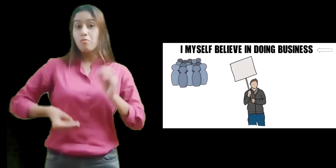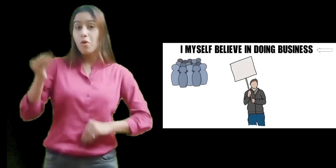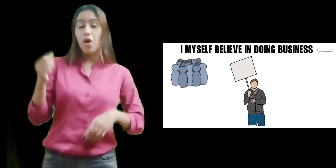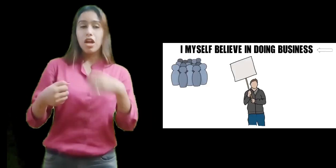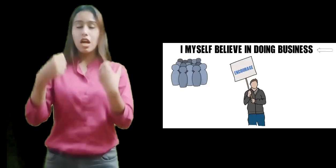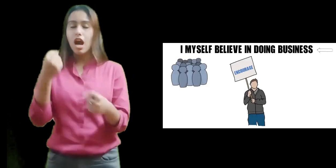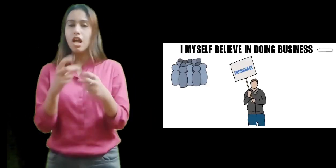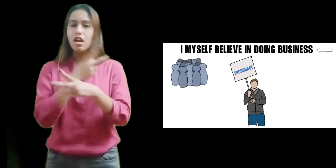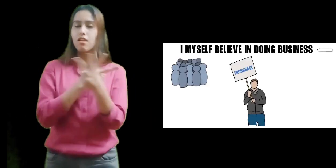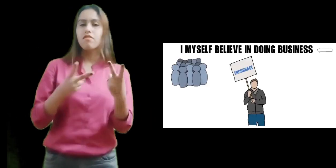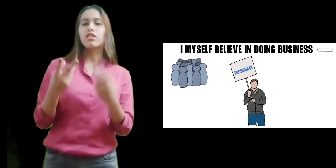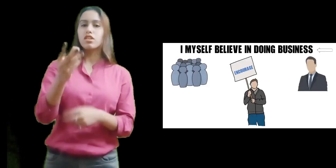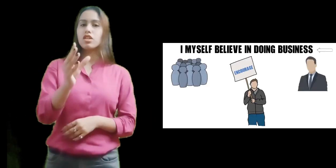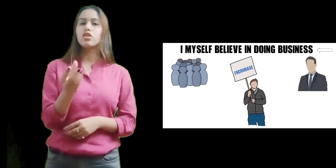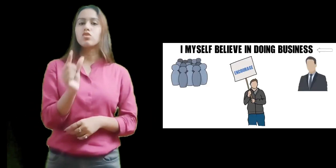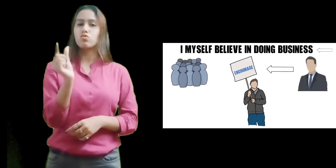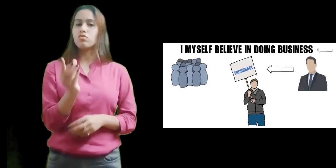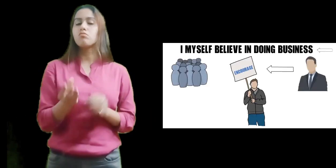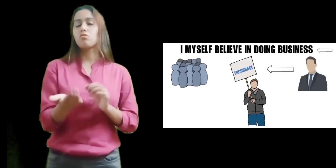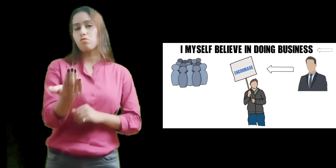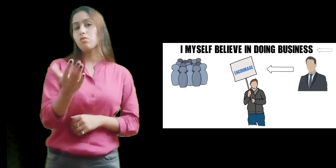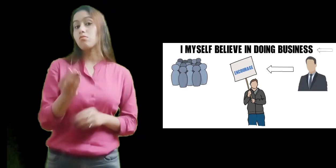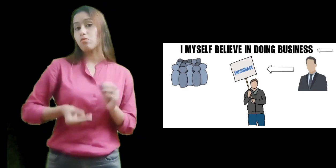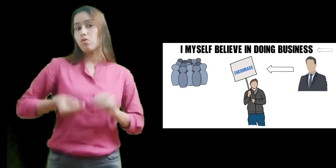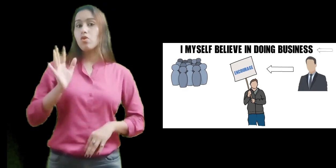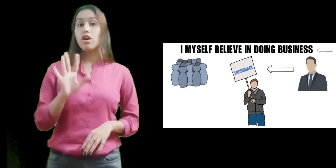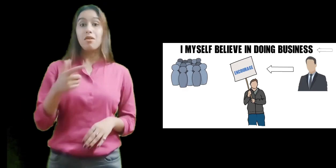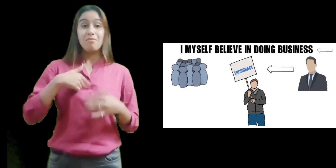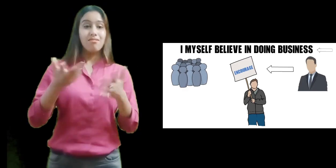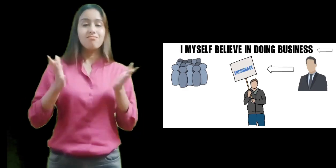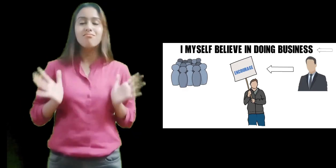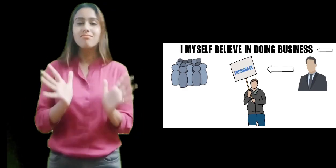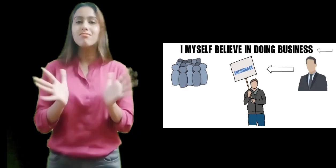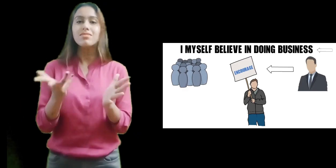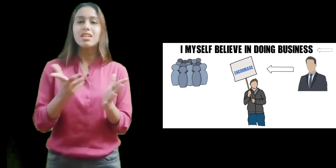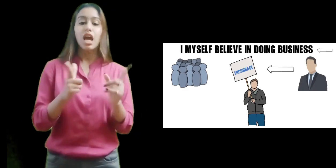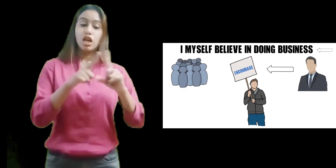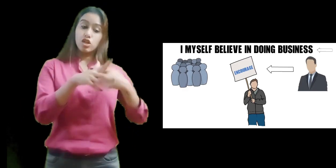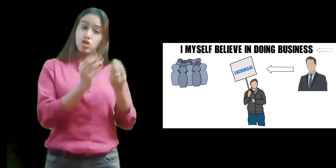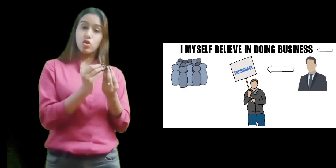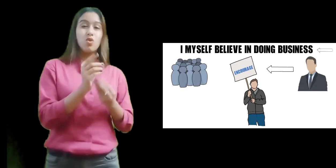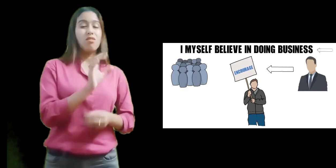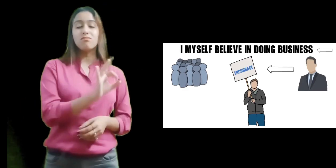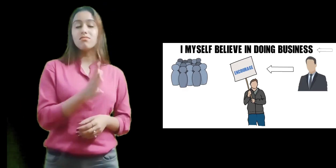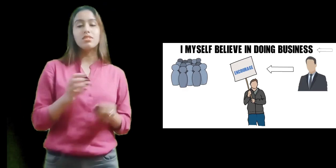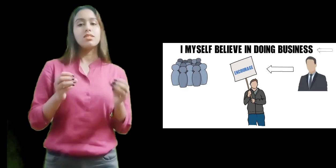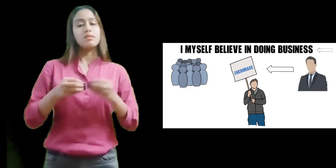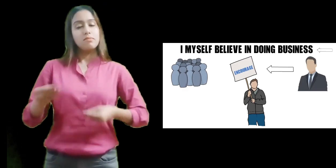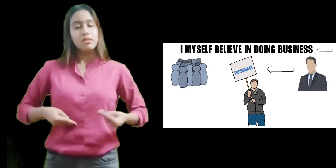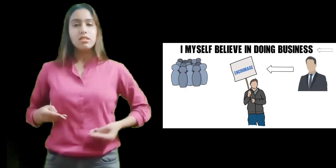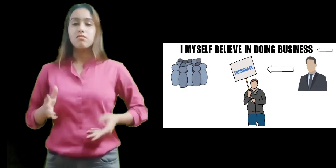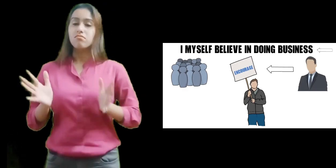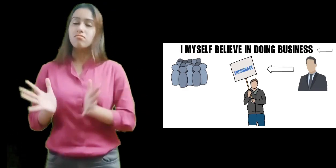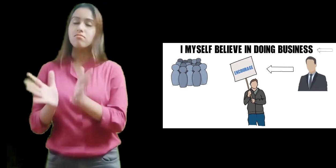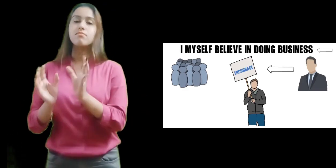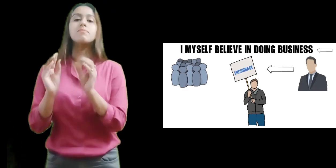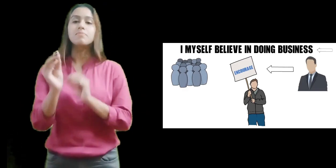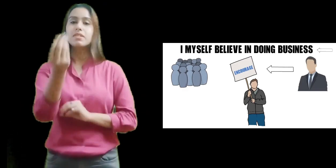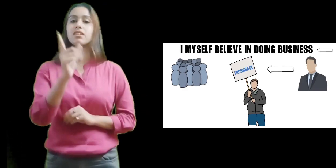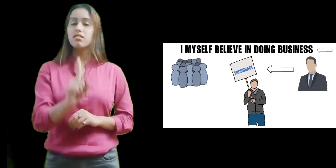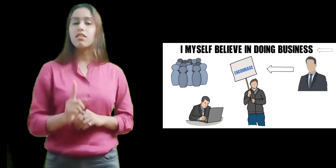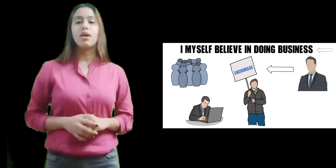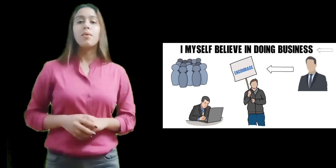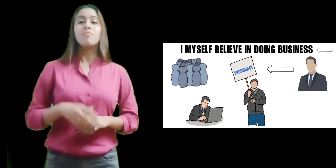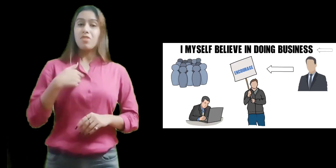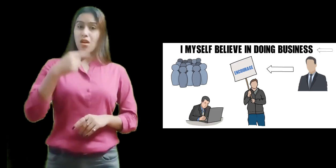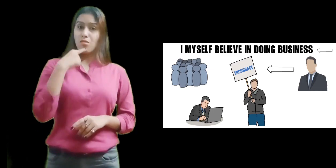हूँ, एंटरप्रेन्योर बनने के लिए एनकरेज करता हूँ। बट हाँ, यहाँ मैं ये भी नहीं बोल रहा हूँ कि बिजनेस में कोई प्रॉब्लम्स ही नहीं होती और जॉब्स एकदम